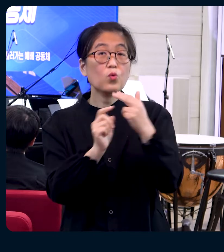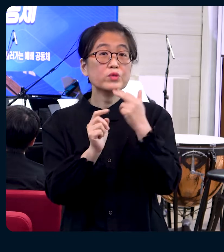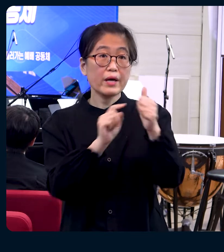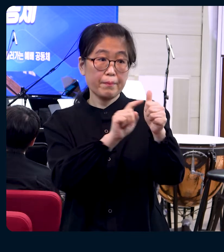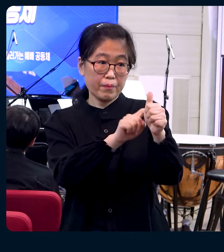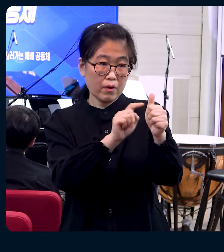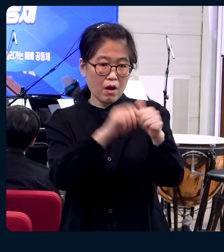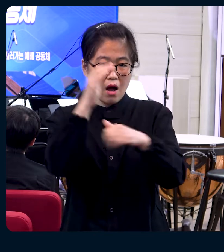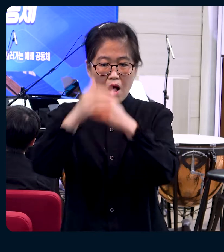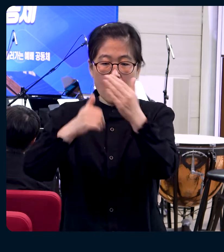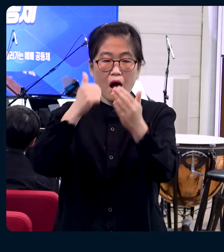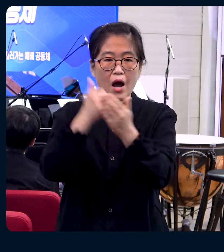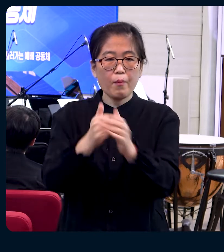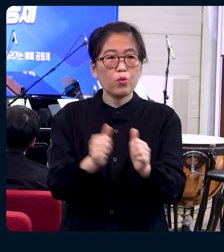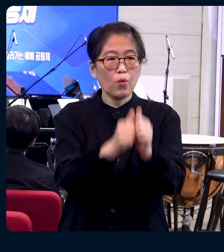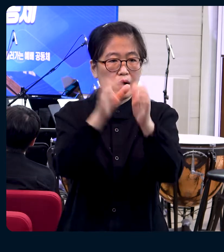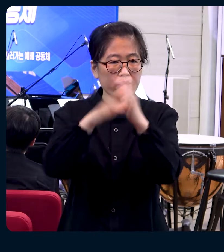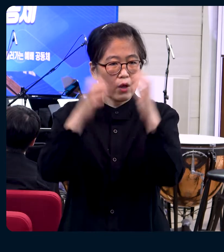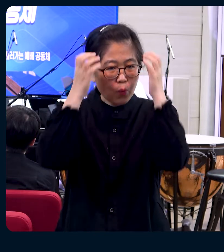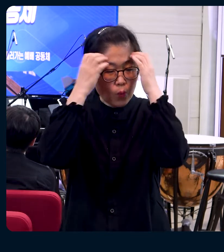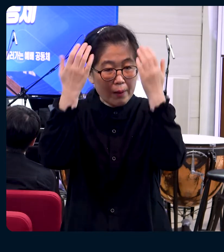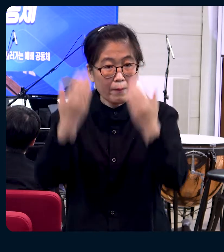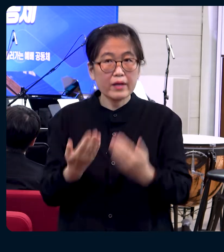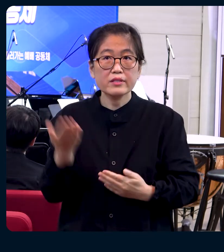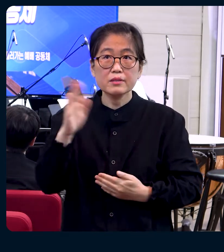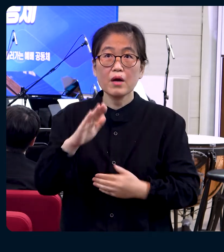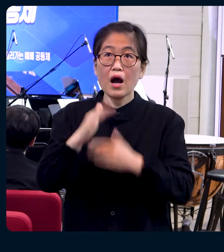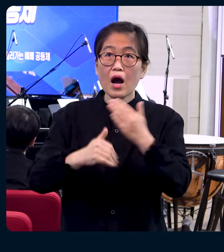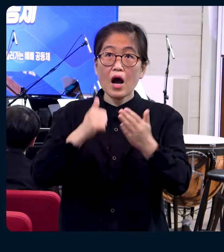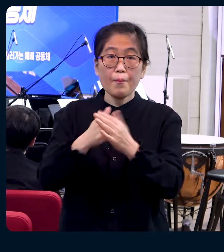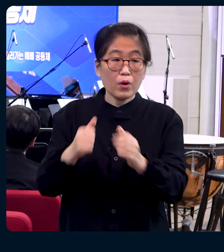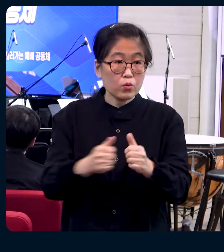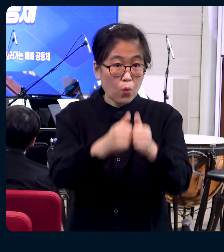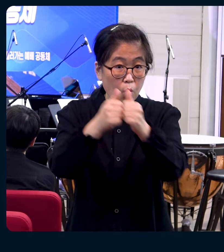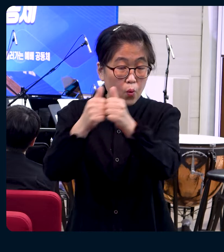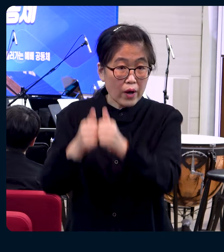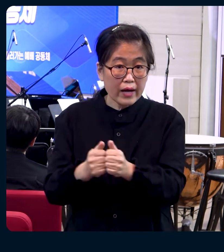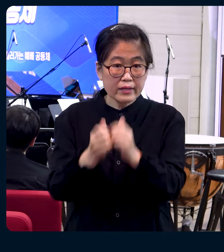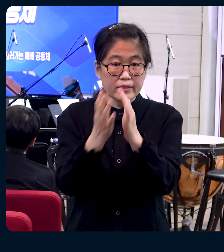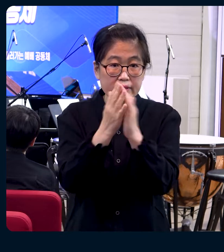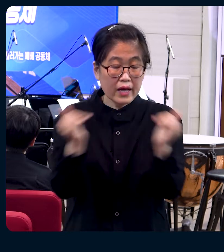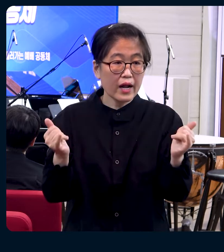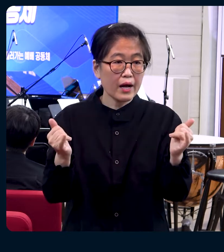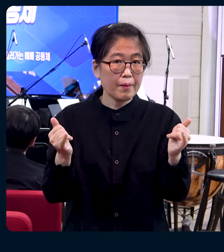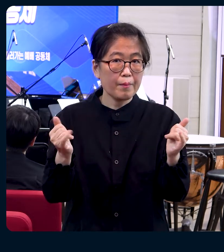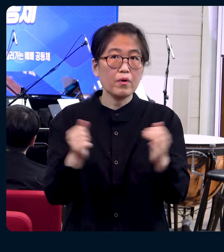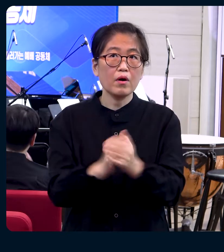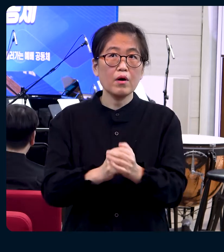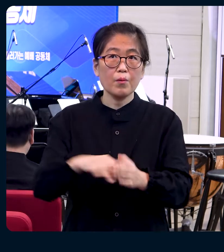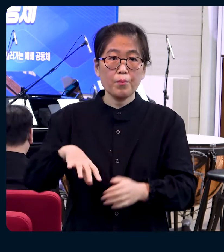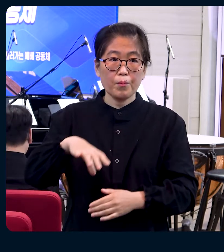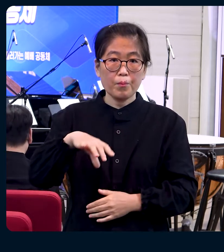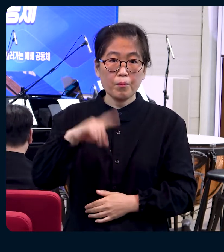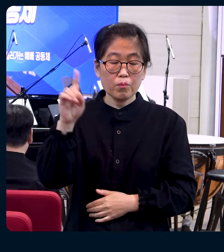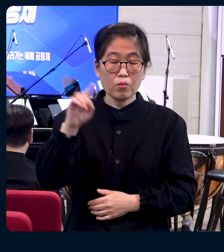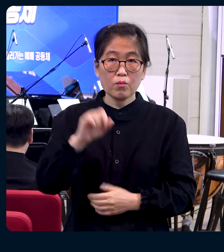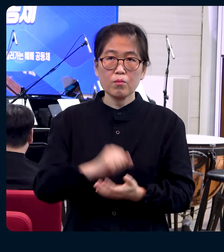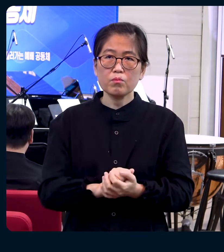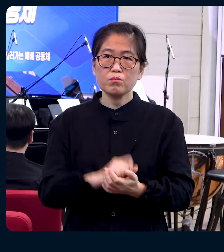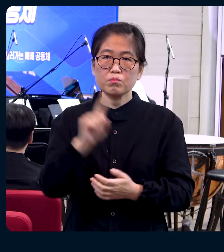하나님과 동행하면서 사는 고난의 여정이었는데, 하나님과 동행하는 사람은 어떤 인생을 살게 되는가를 먼저 좀 생각해 보려고